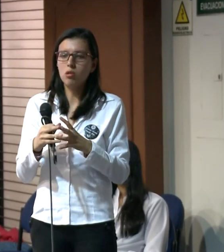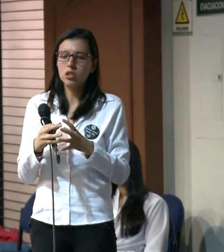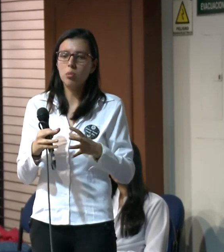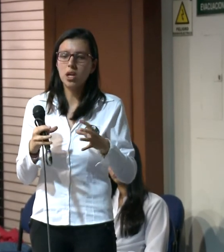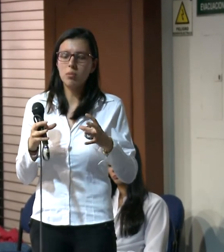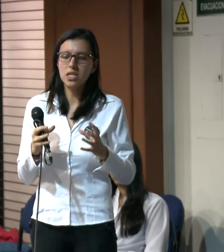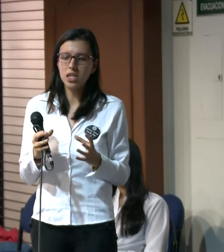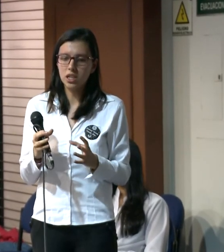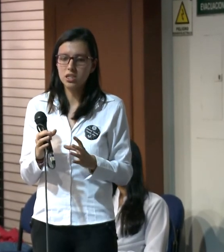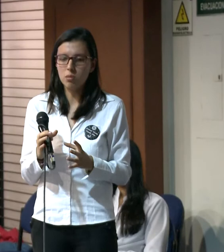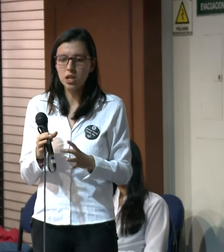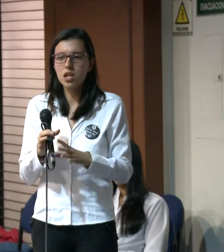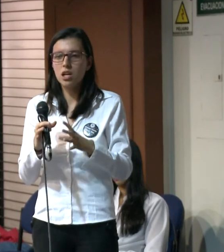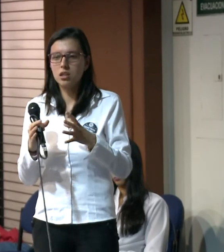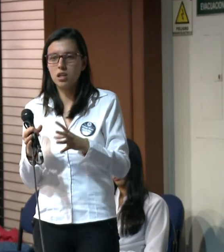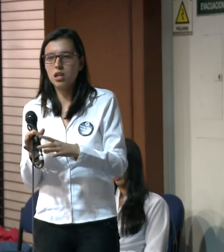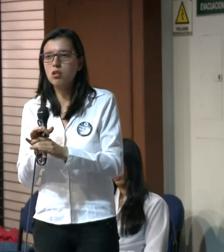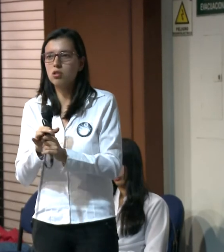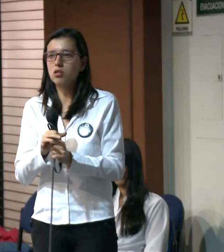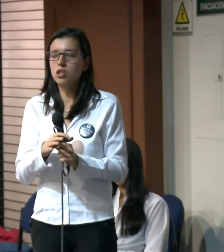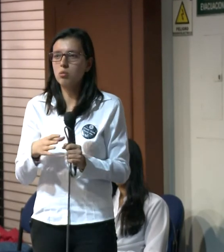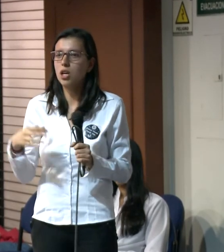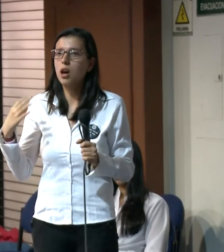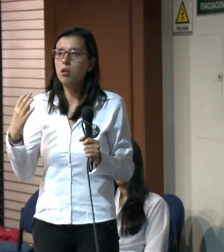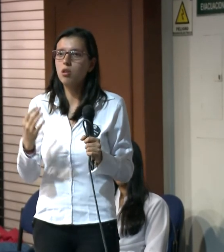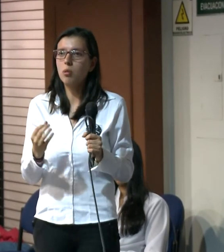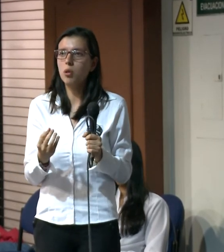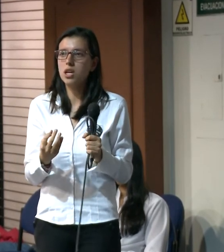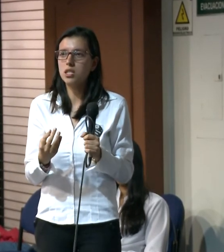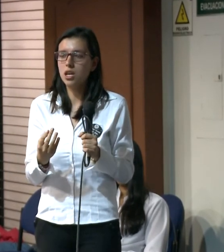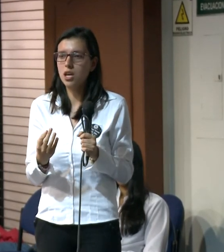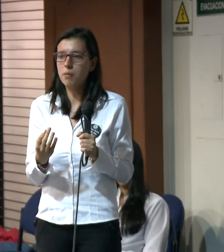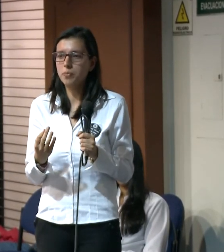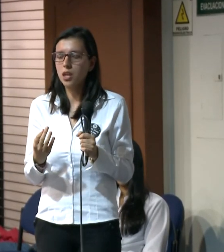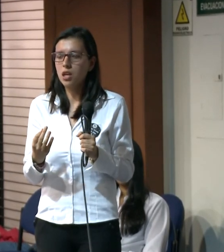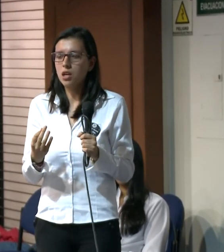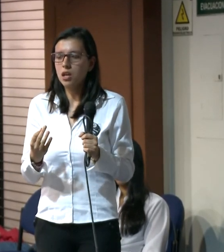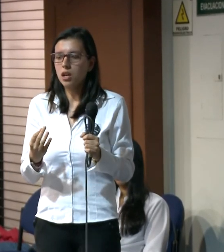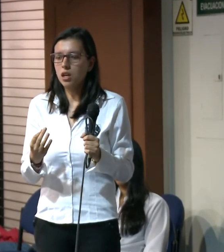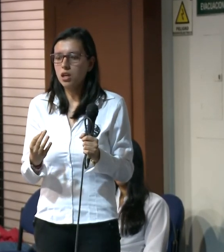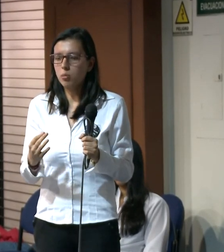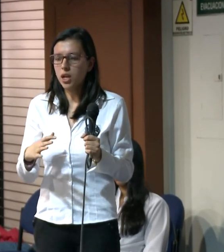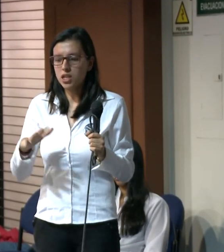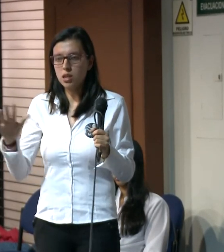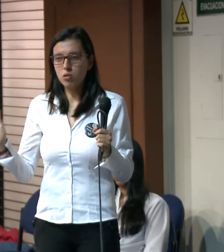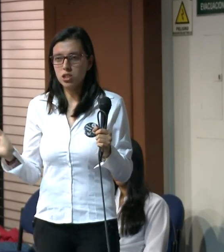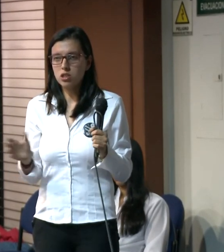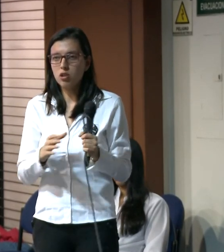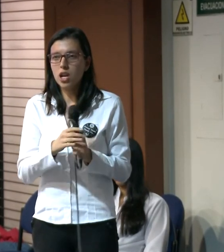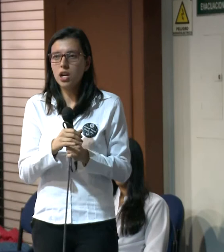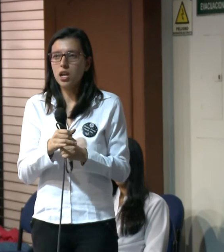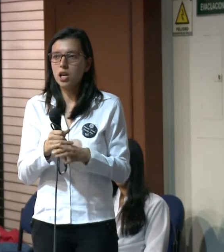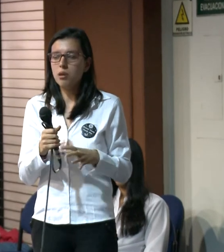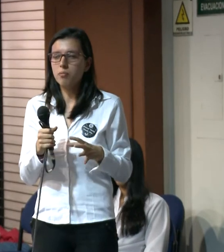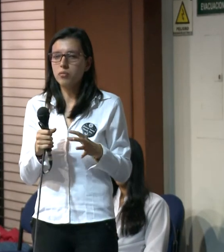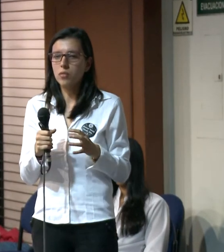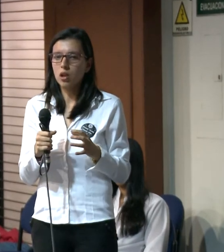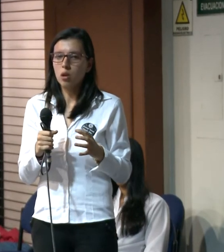radiaciones, se puede representar de esa manera, tal, y nosotros entramos, le puedes, para que sea